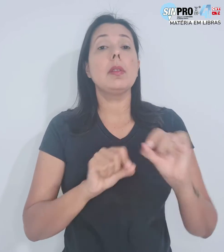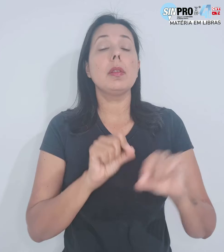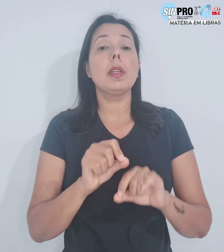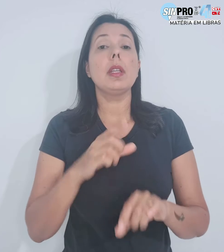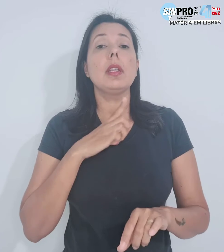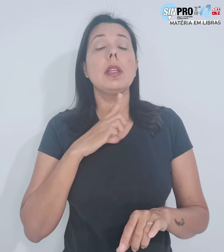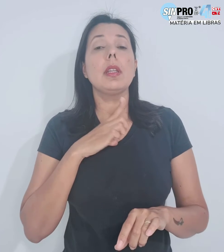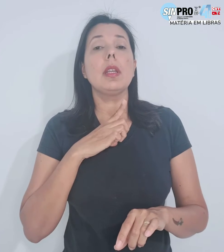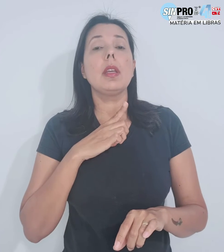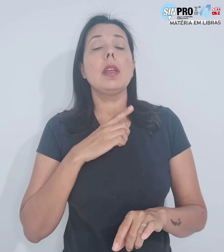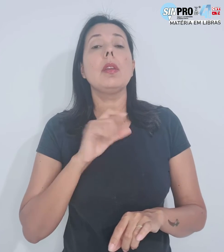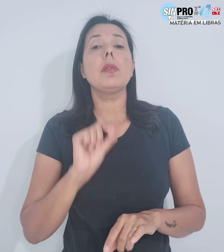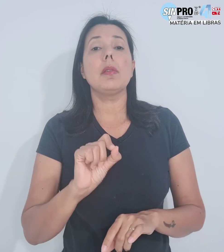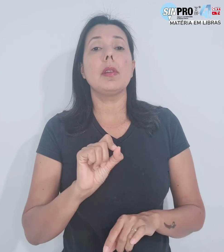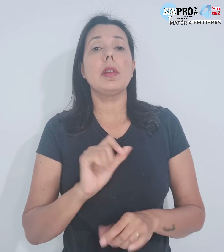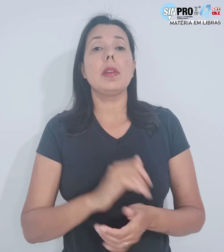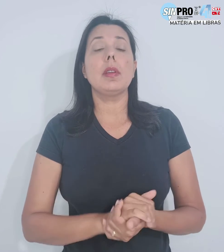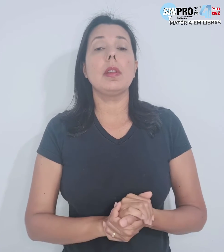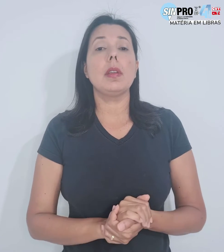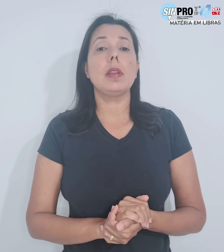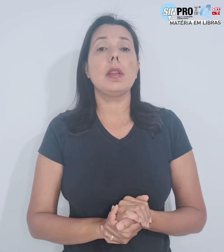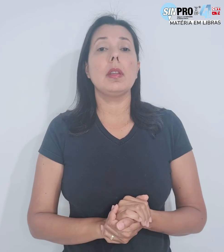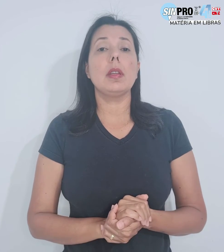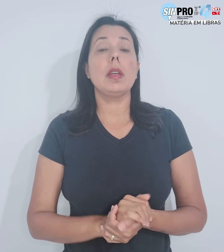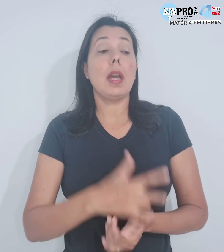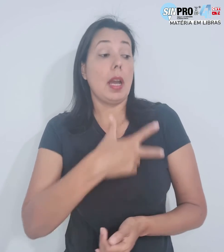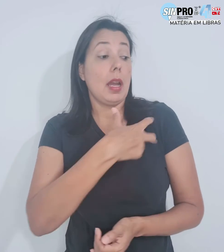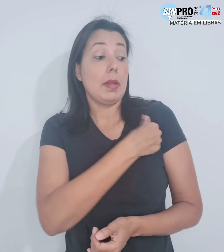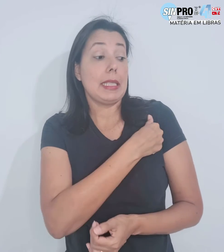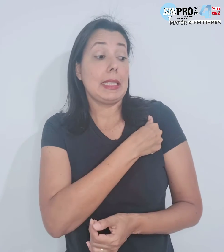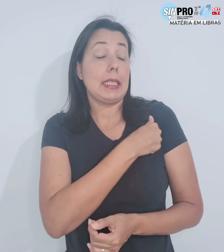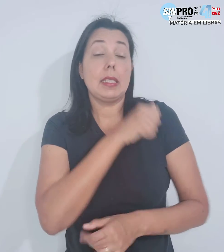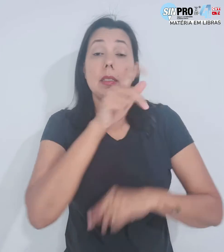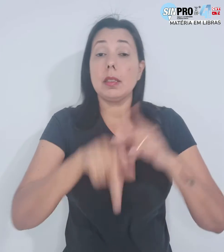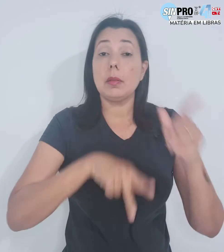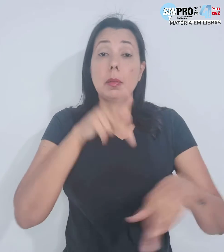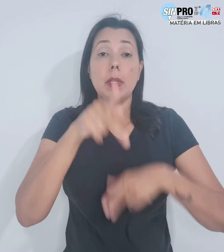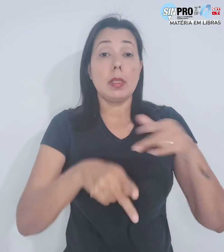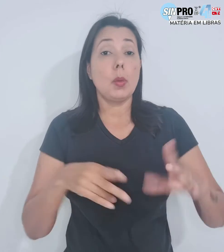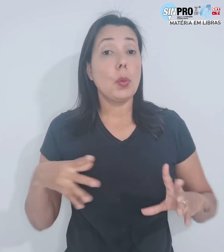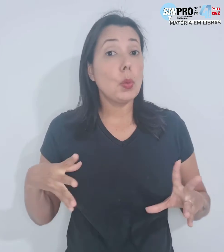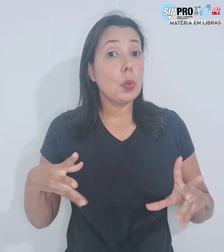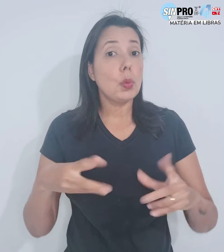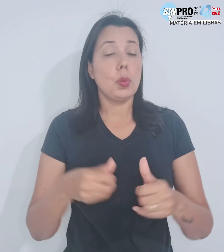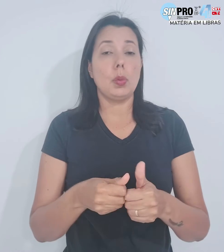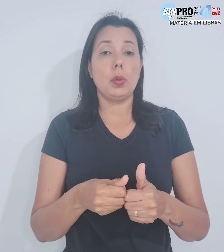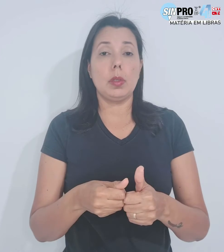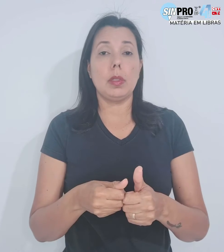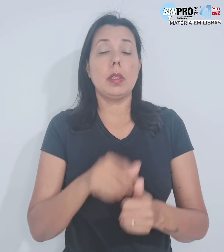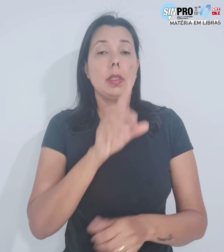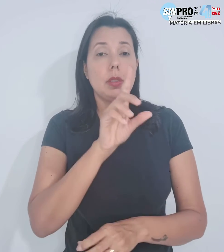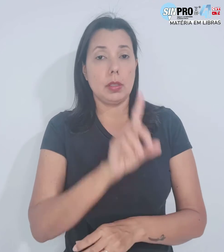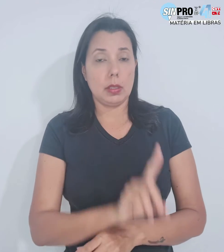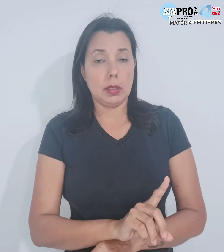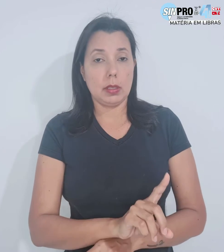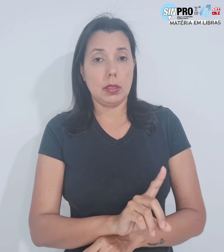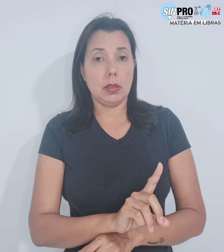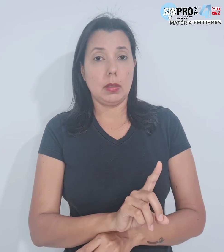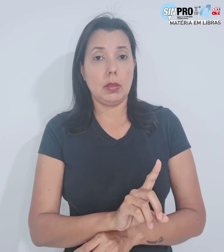sejam tomadas providências para a vacinação em massa da população. A direção do